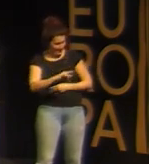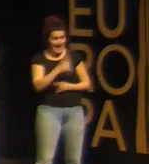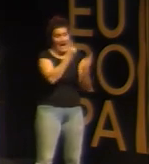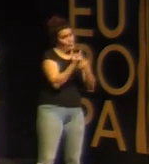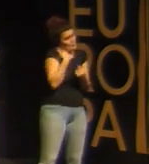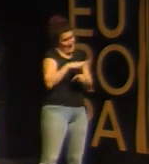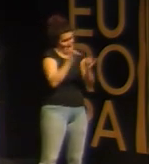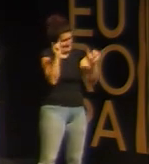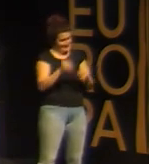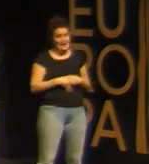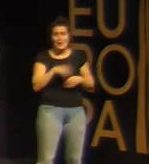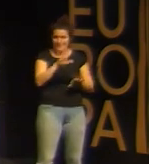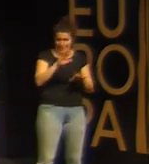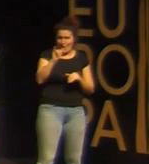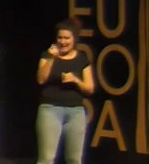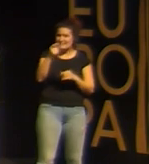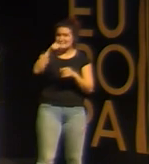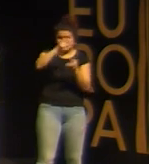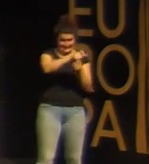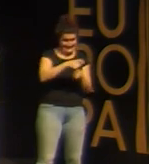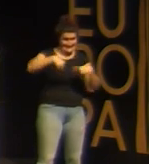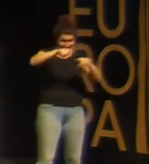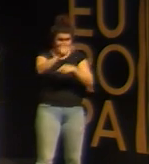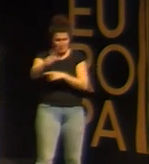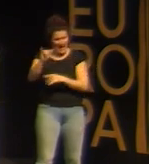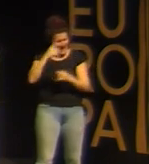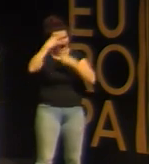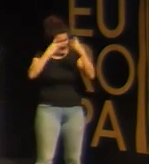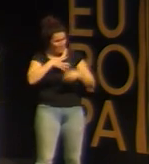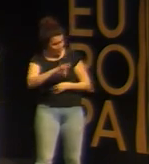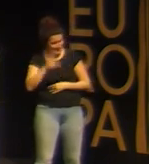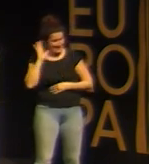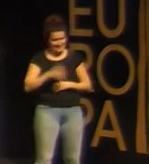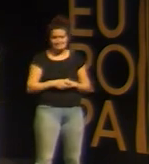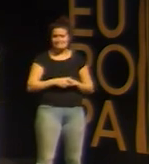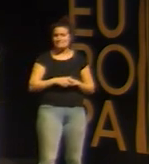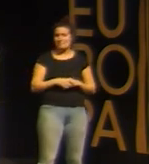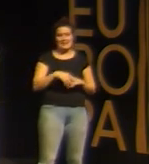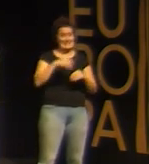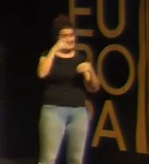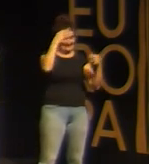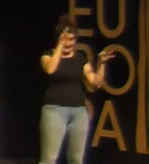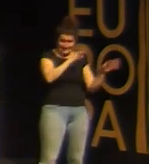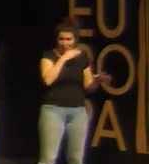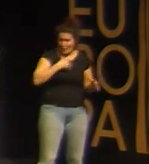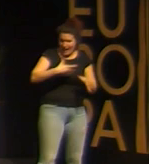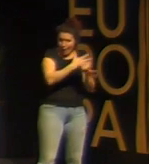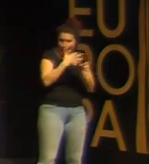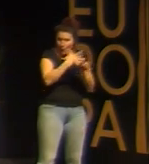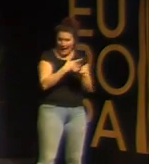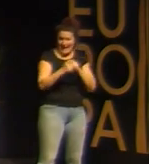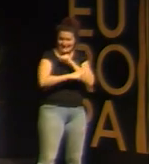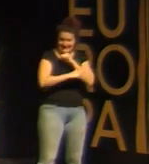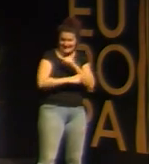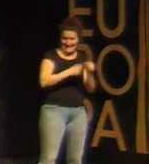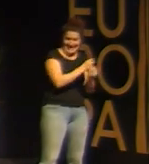pero pero que los de las salas muchos tenéis arreglo todavía señores vamos a jugar estrategias en la partida que